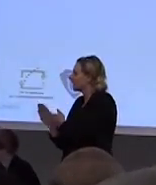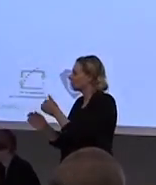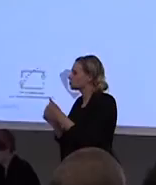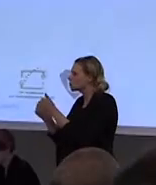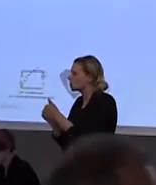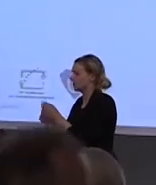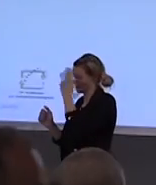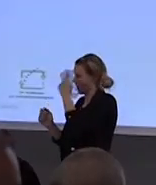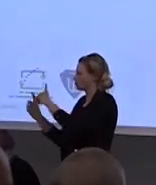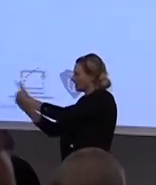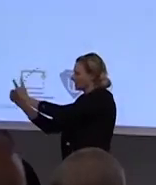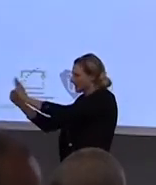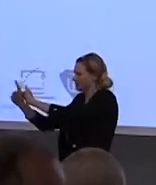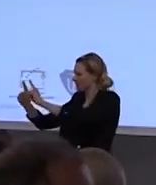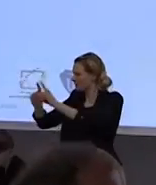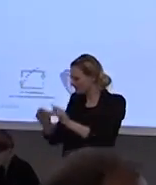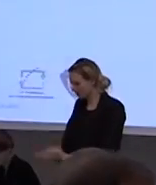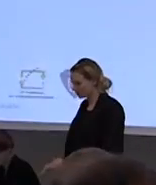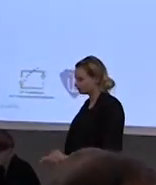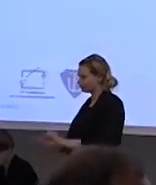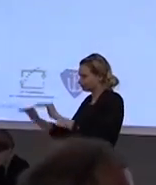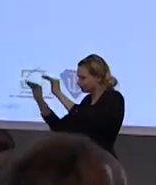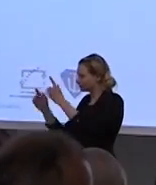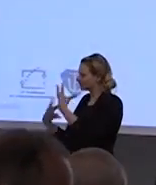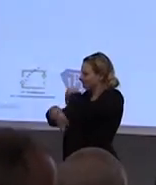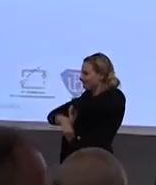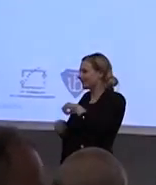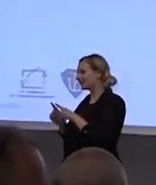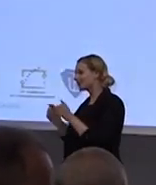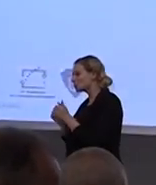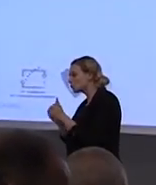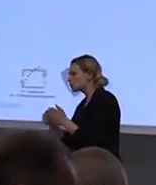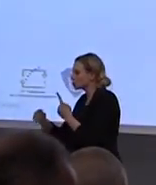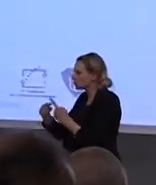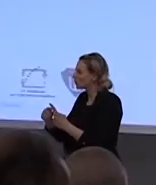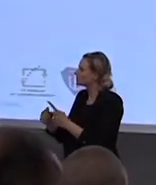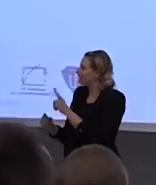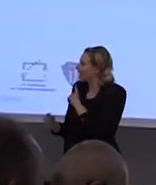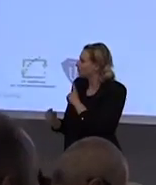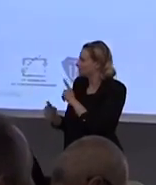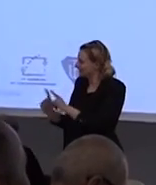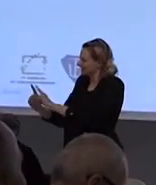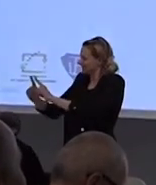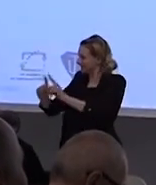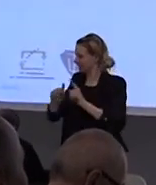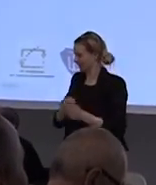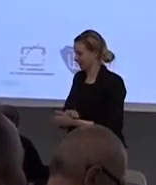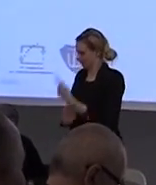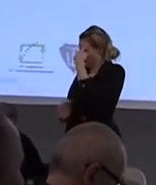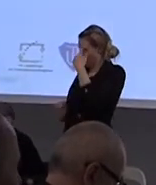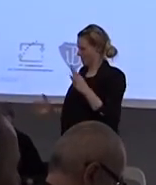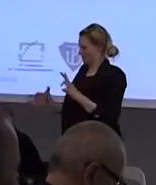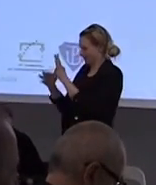vyrůstali, našimi zkušenostmi, našimi zážitky. And sometimes if we think of our worldview as a